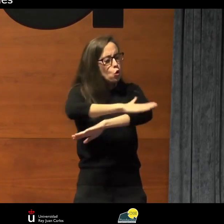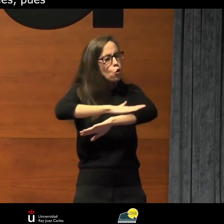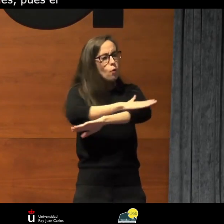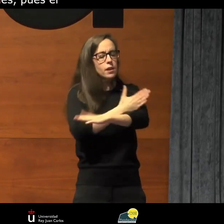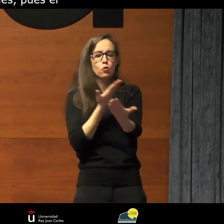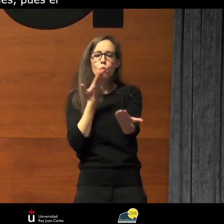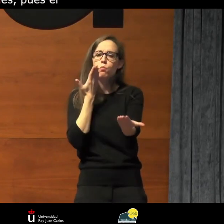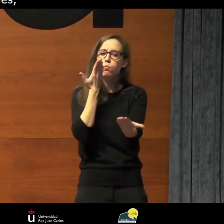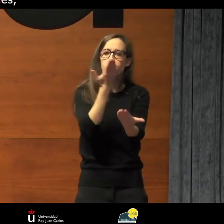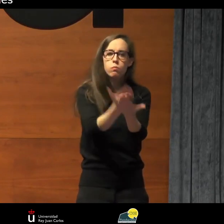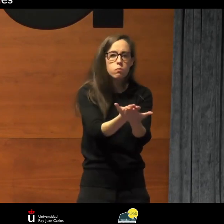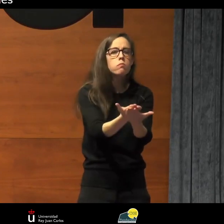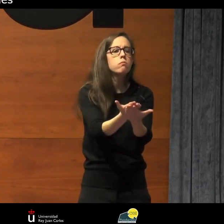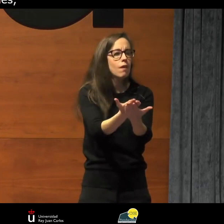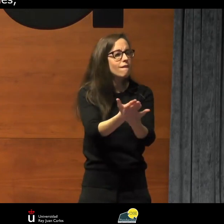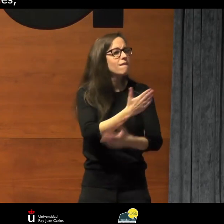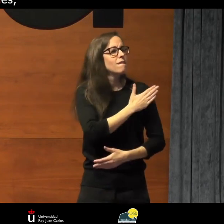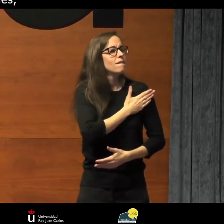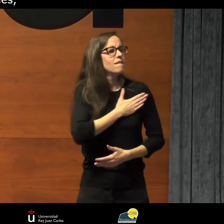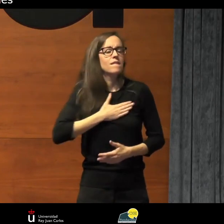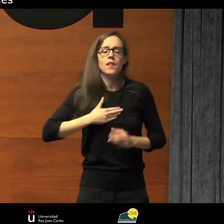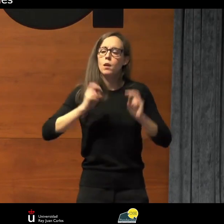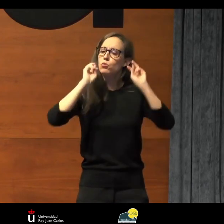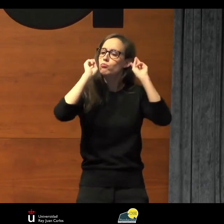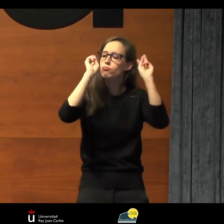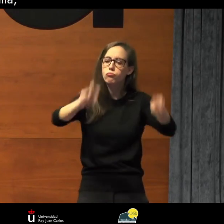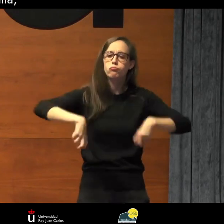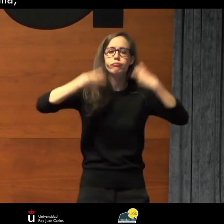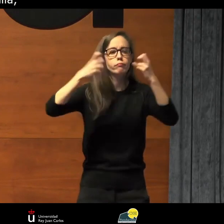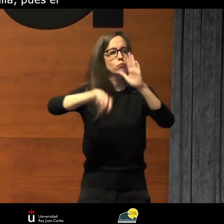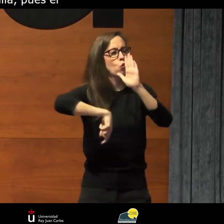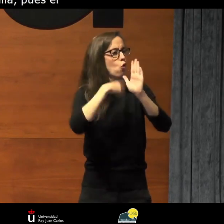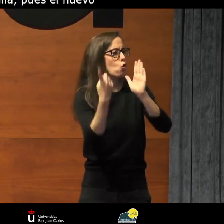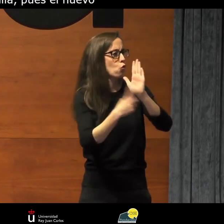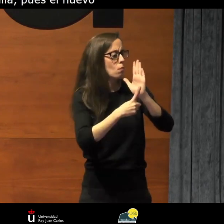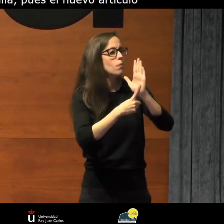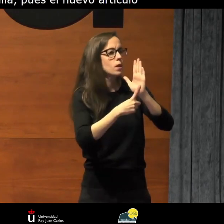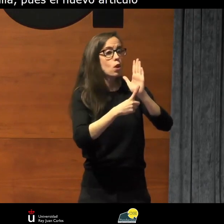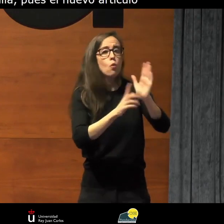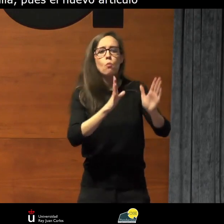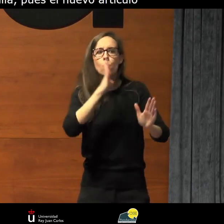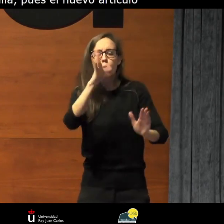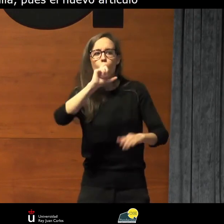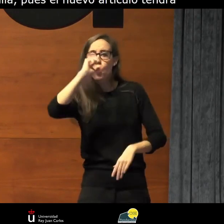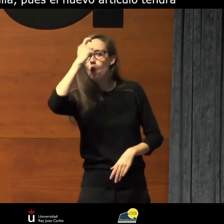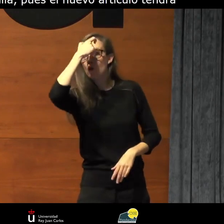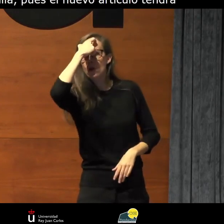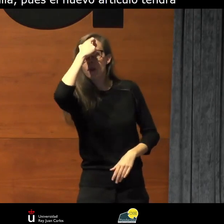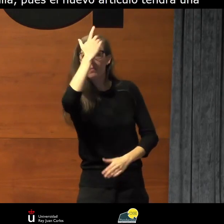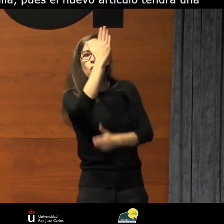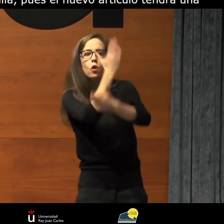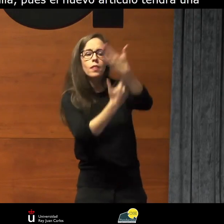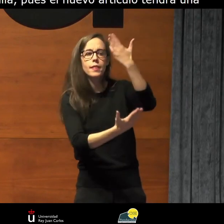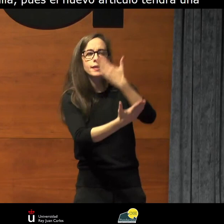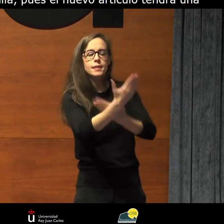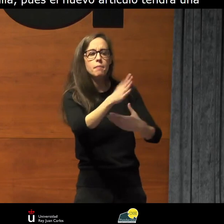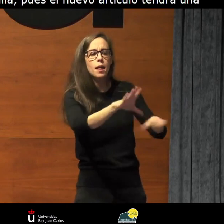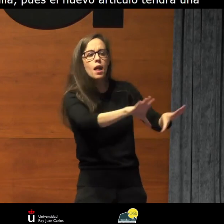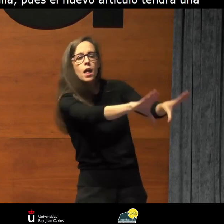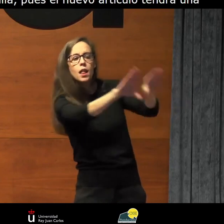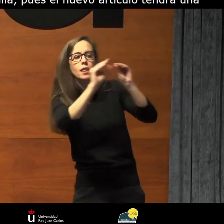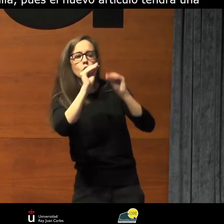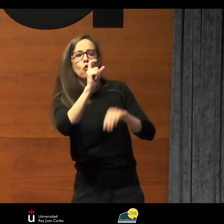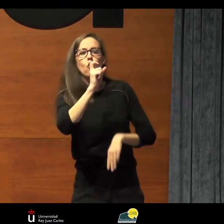tendrá una redacción completamente renovada que entiende y asume la discapacidad desde un